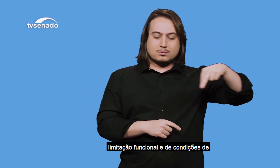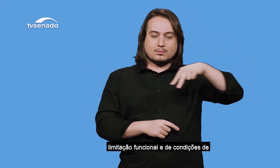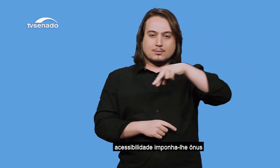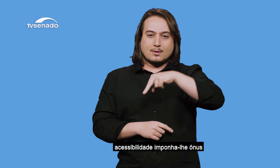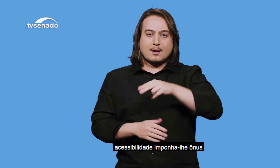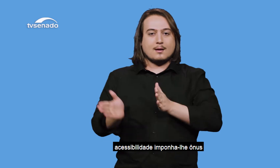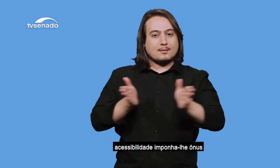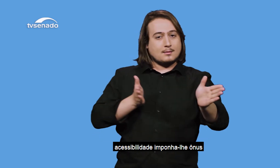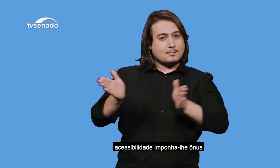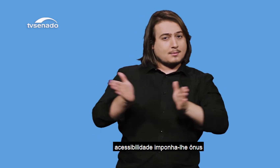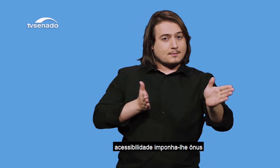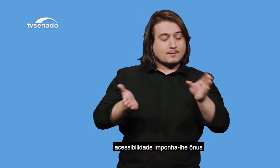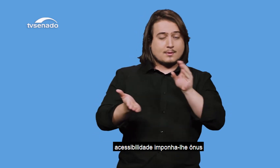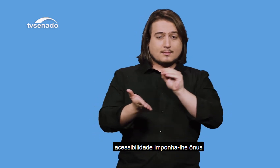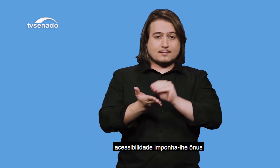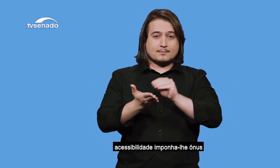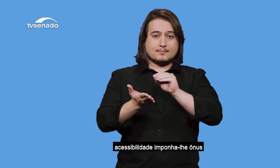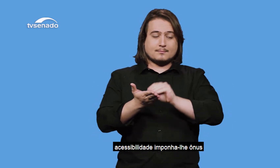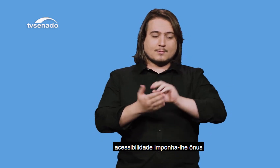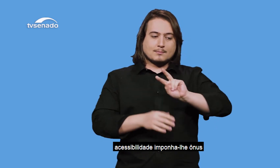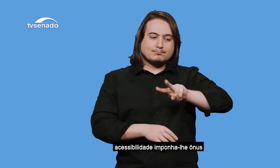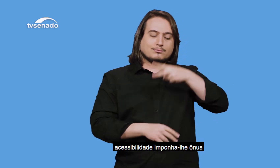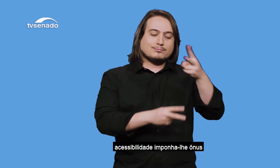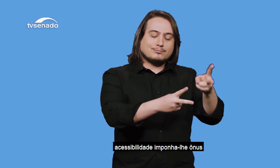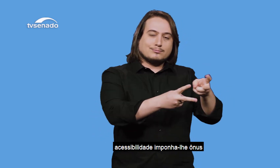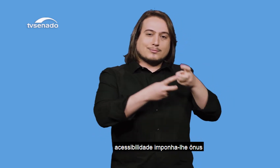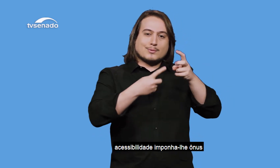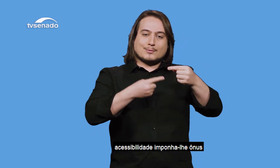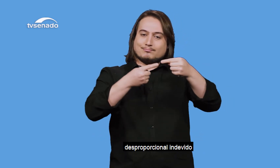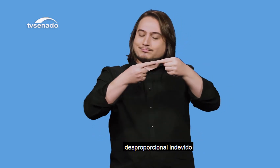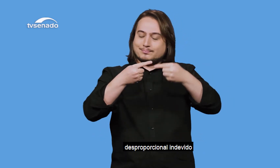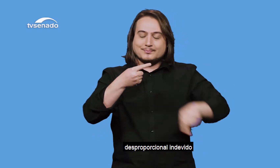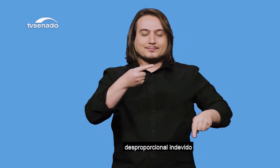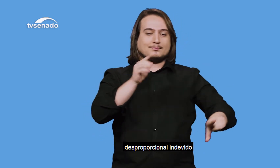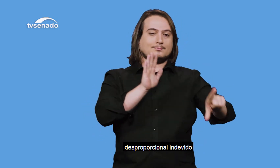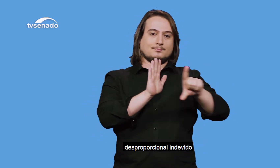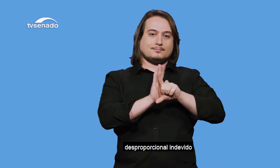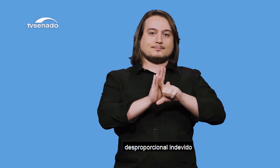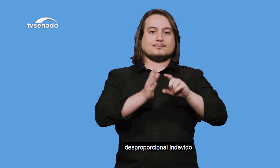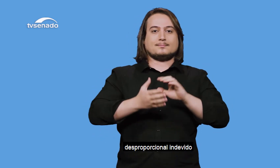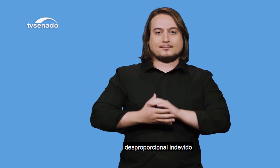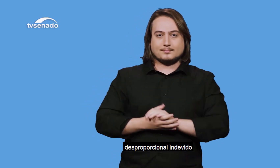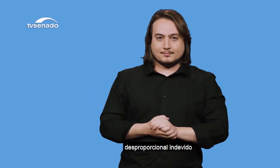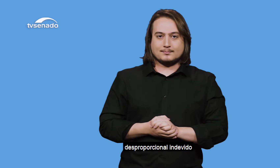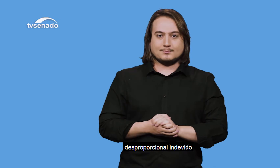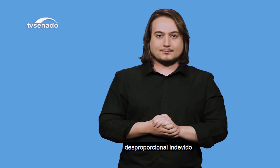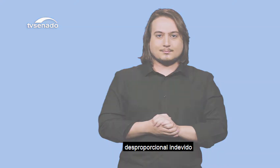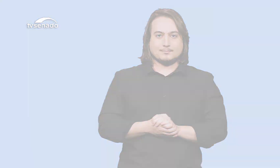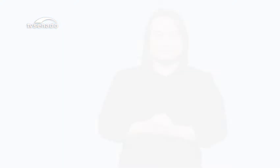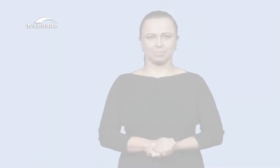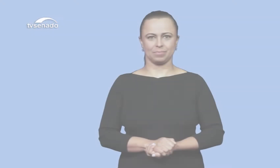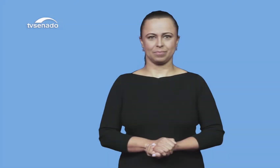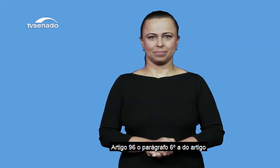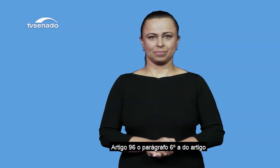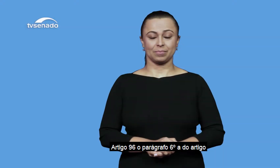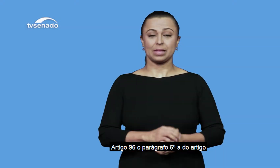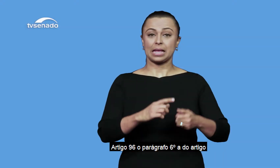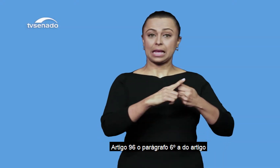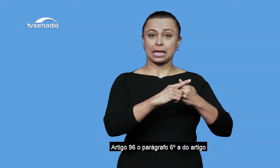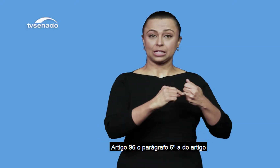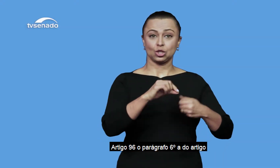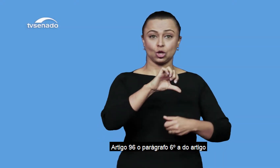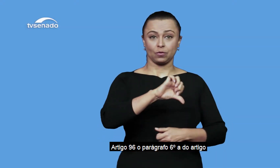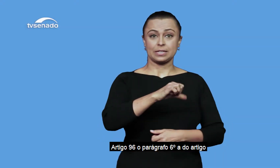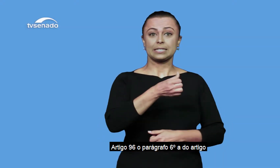acessibilidade impõe ali ônus desproporcional e indevido o artigo